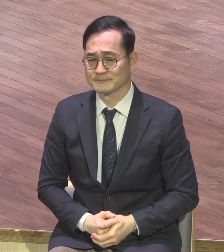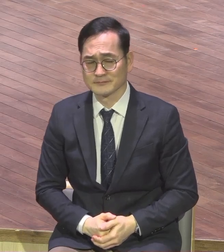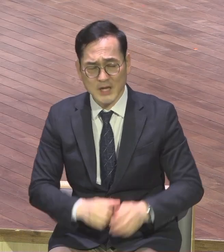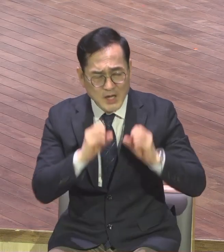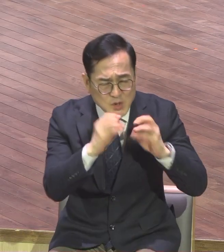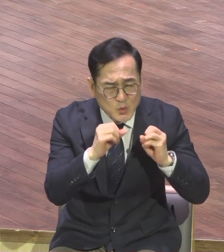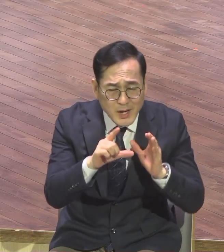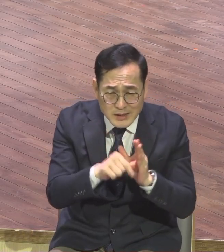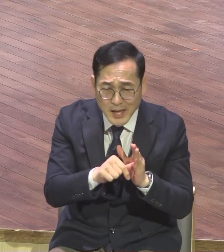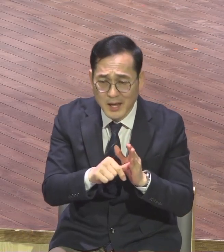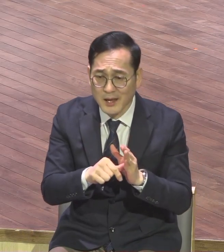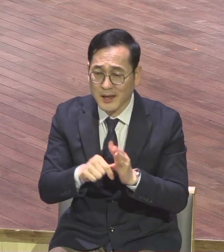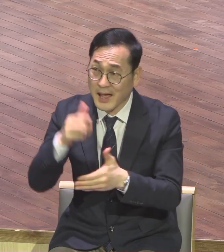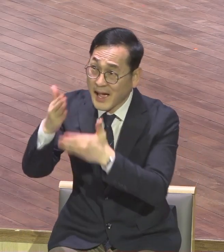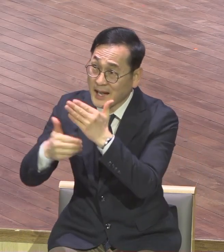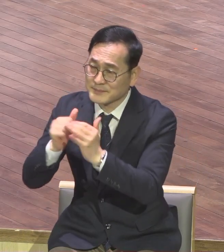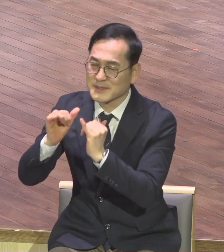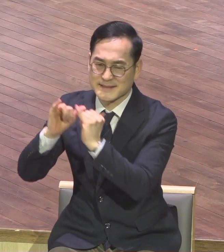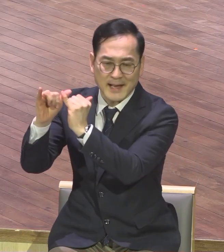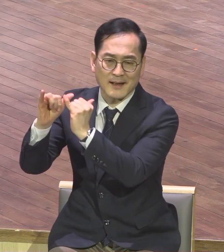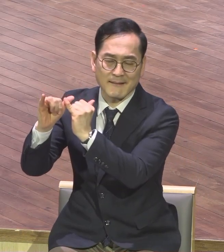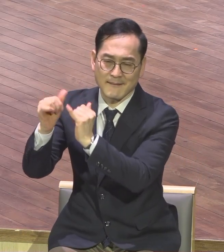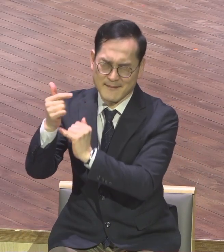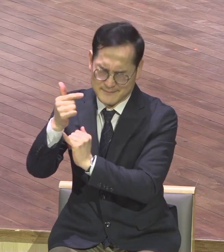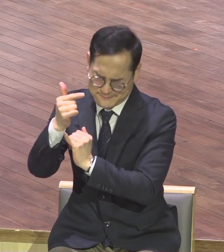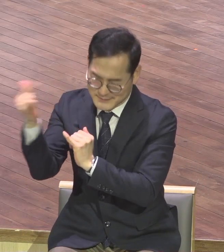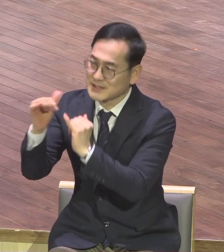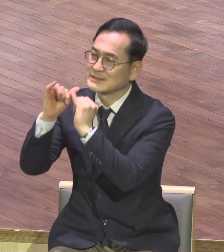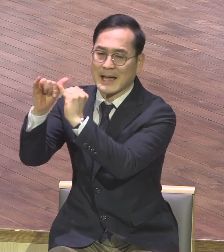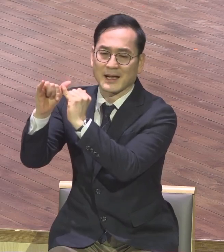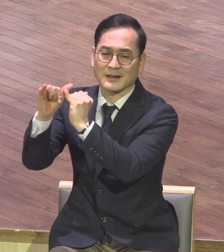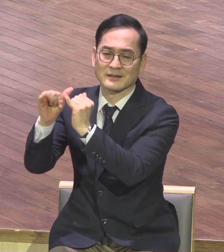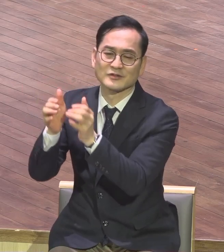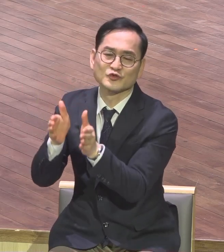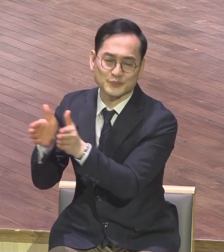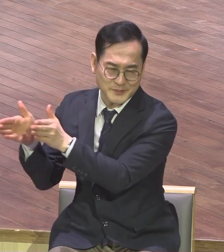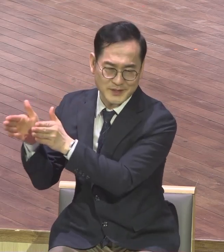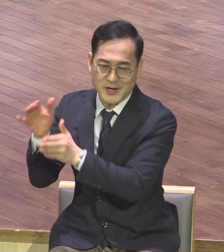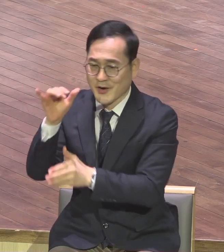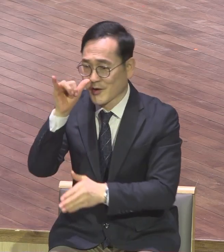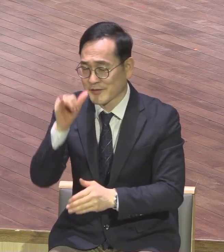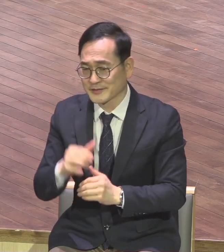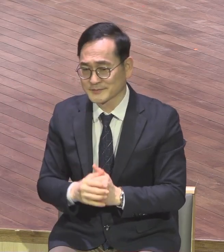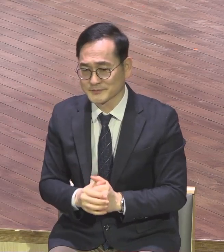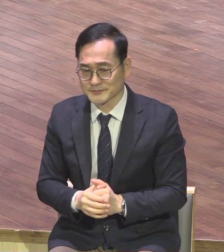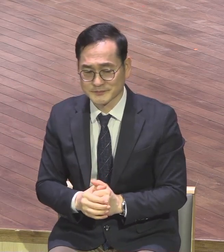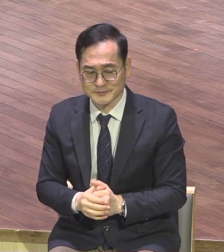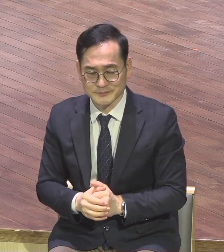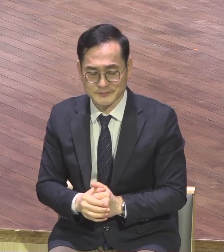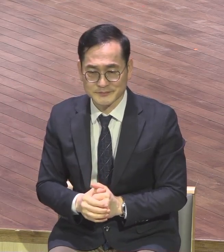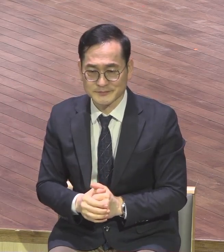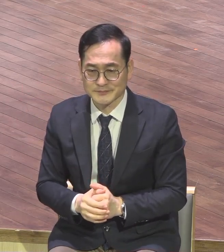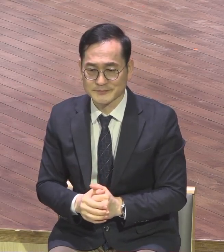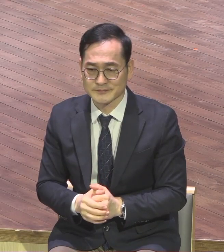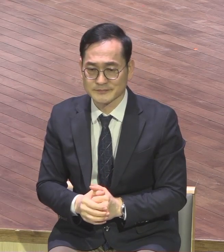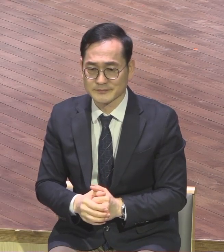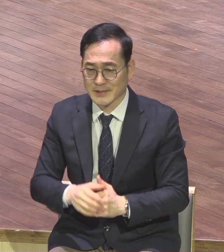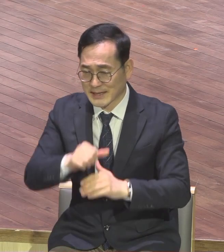있다는 것입니다. 이런 삶을 살면 사도 바울은 천국 백성이라는 인생 절대 이